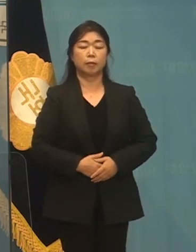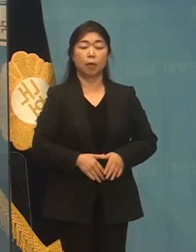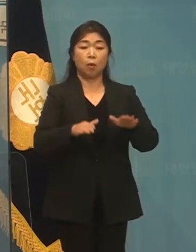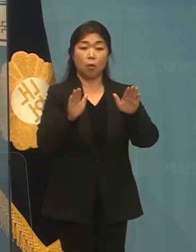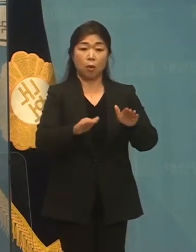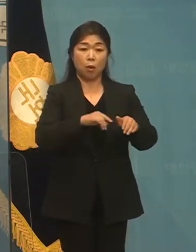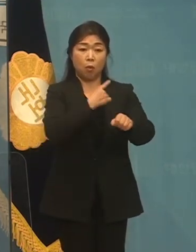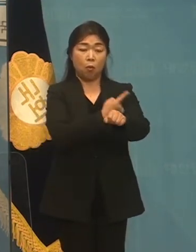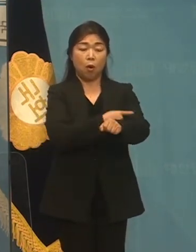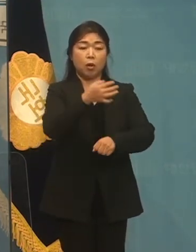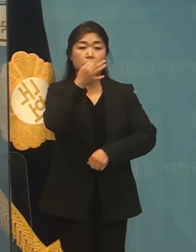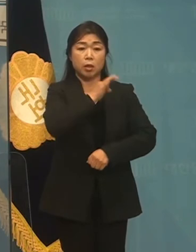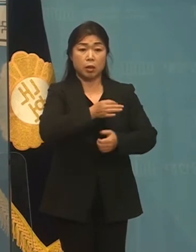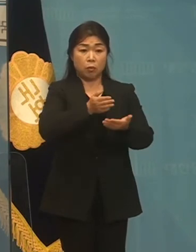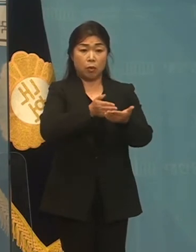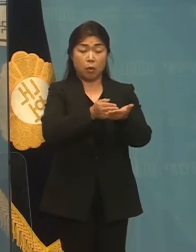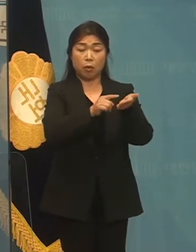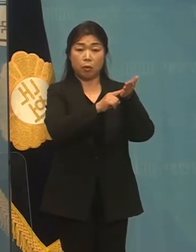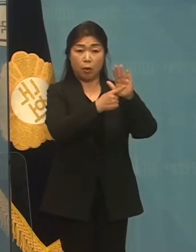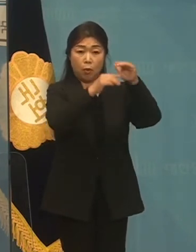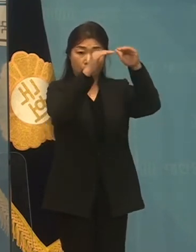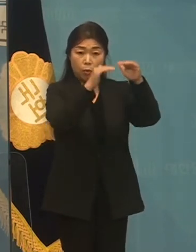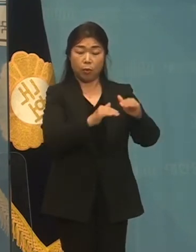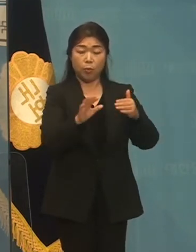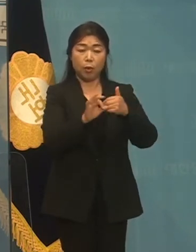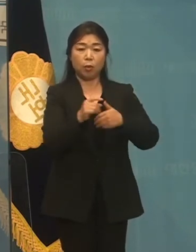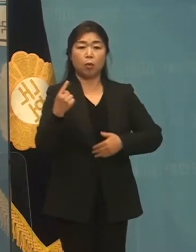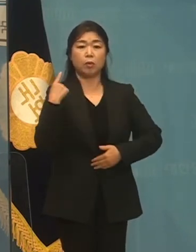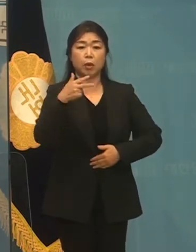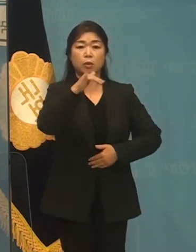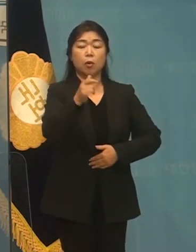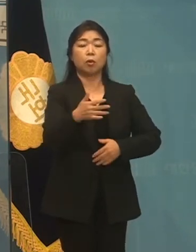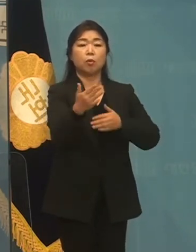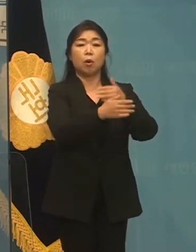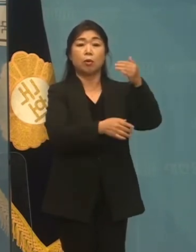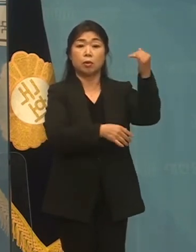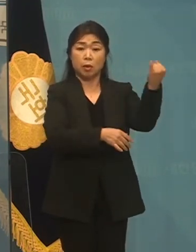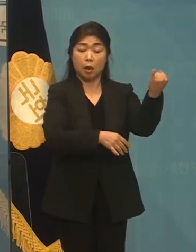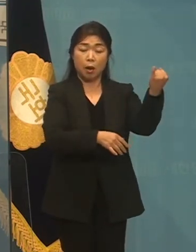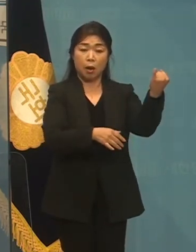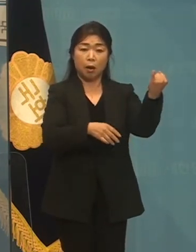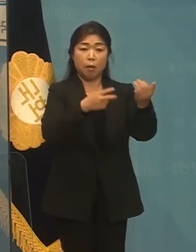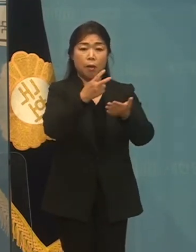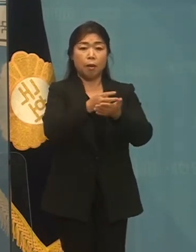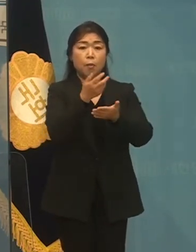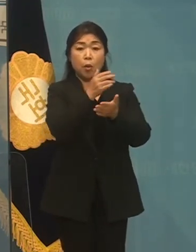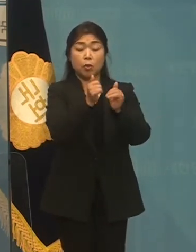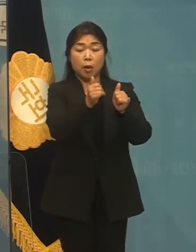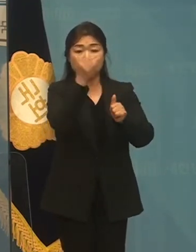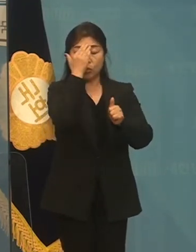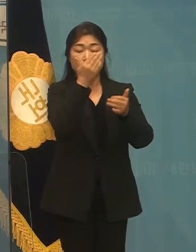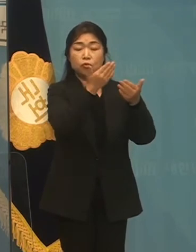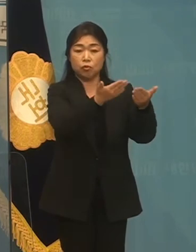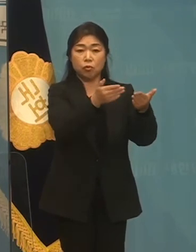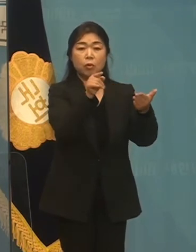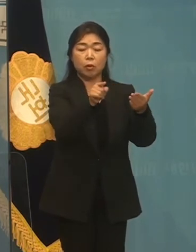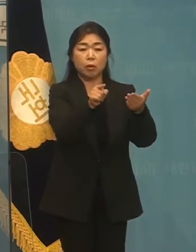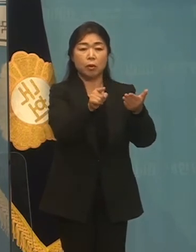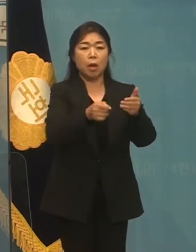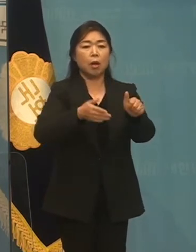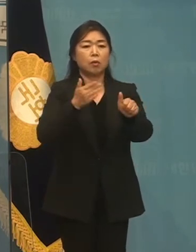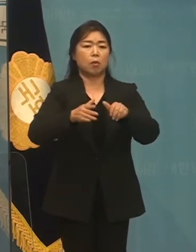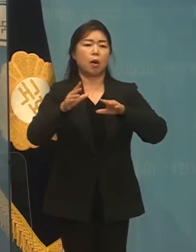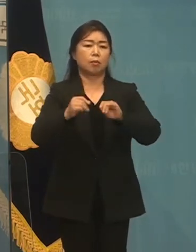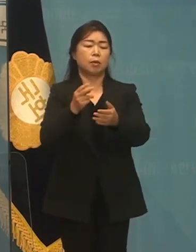오늘 권익위 보도자료에 따르면 어제 전 위원장의 발언이 무료변론 관련 청탁금지법 위반 여부를